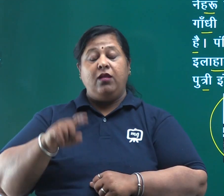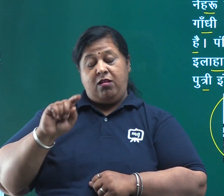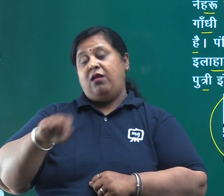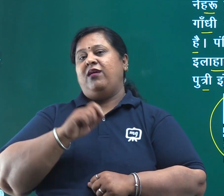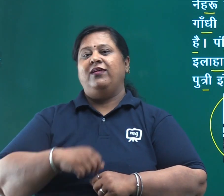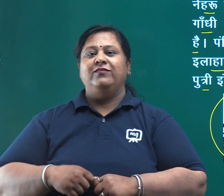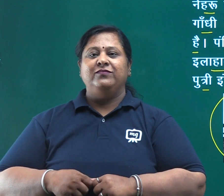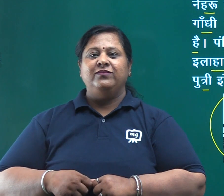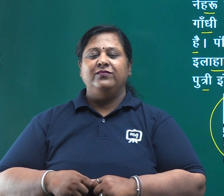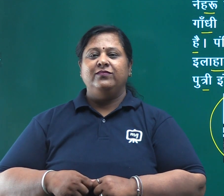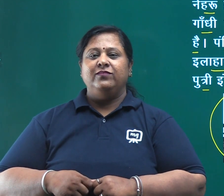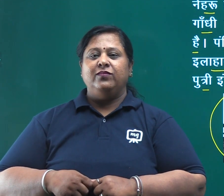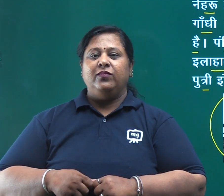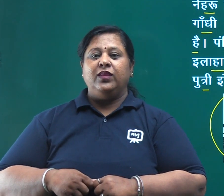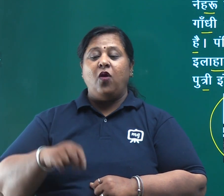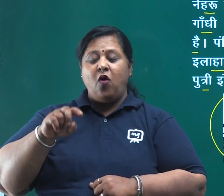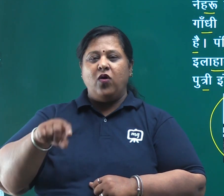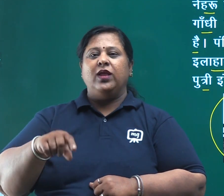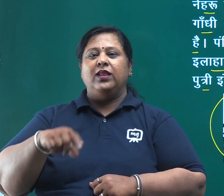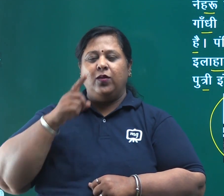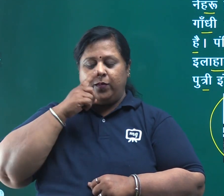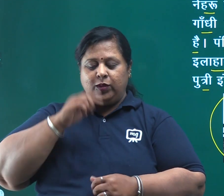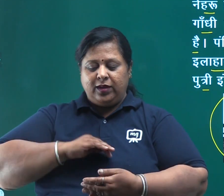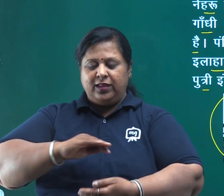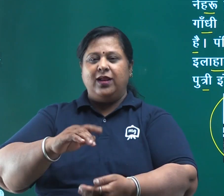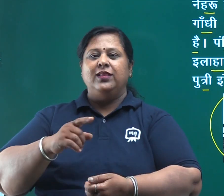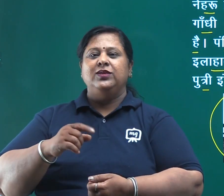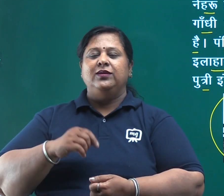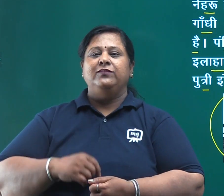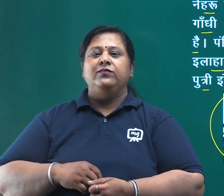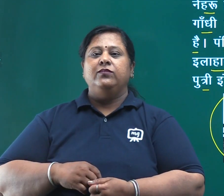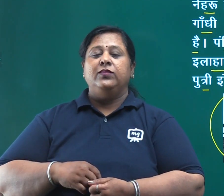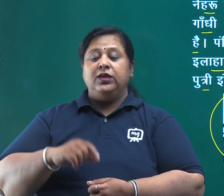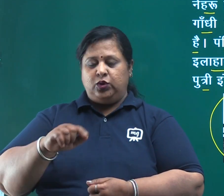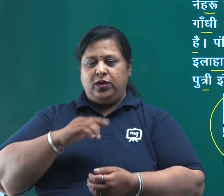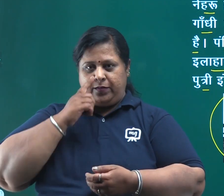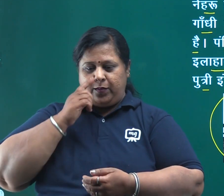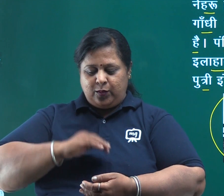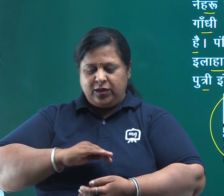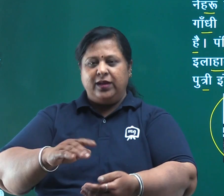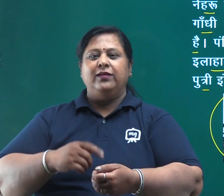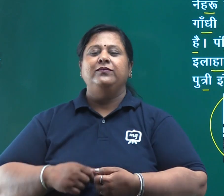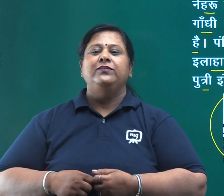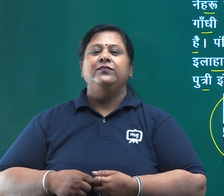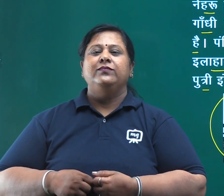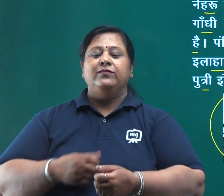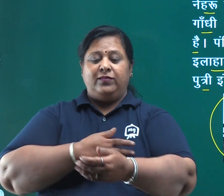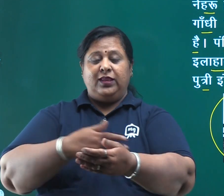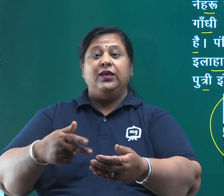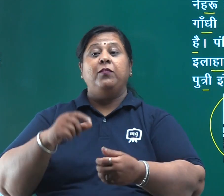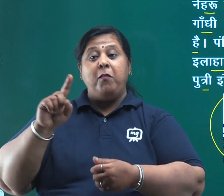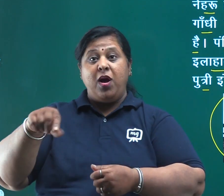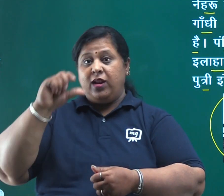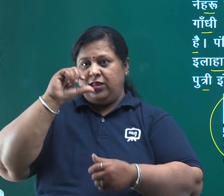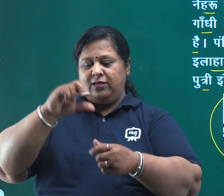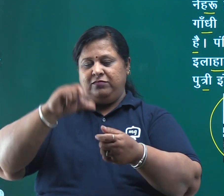रहे हैं और इंदिरा गांधी जी जो इनकी पुत्री हैं वो भारत की